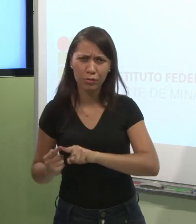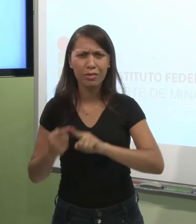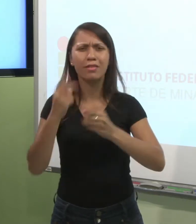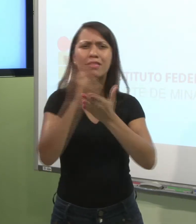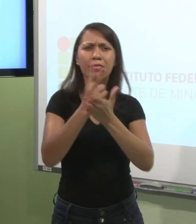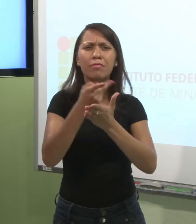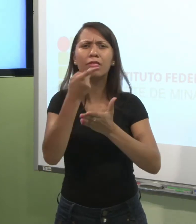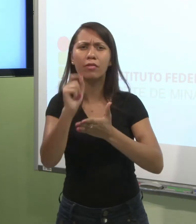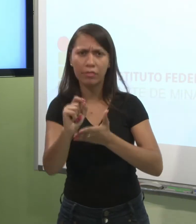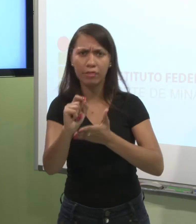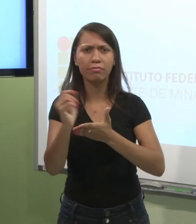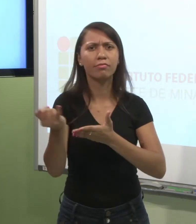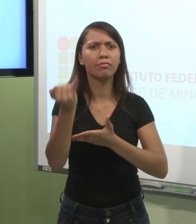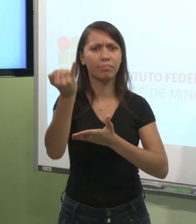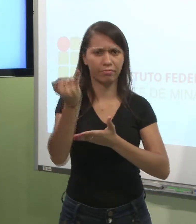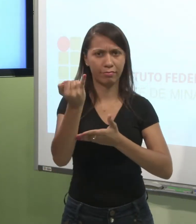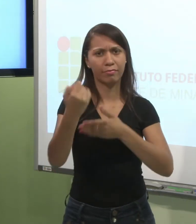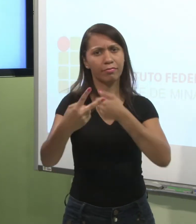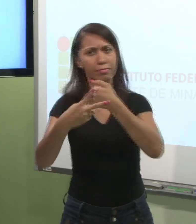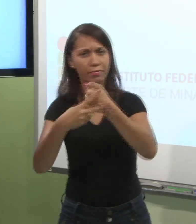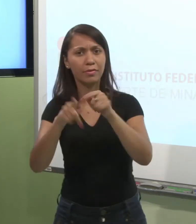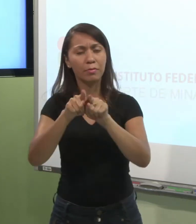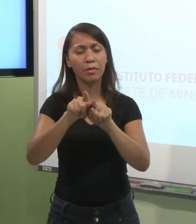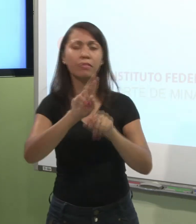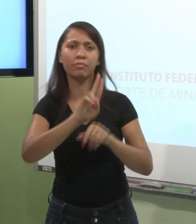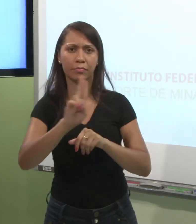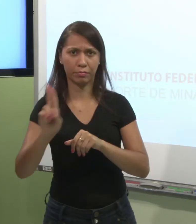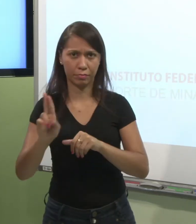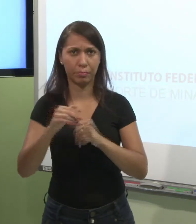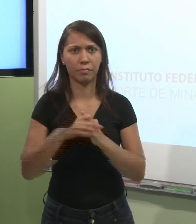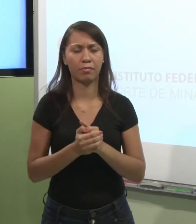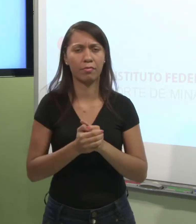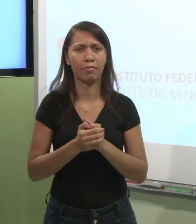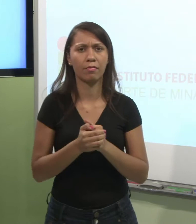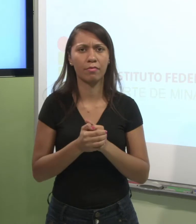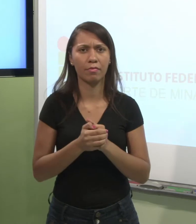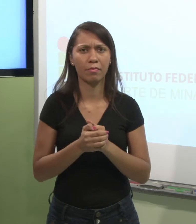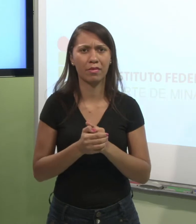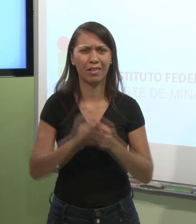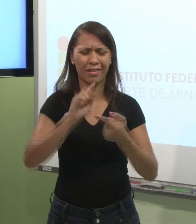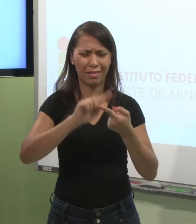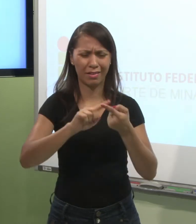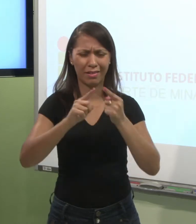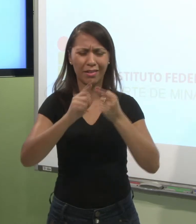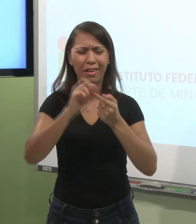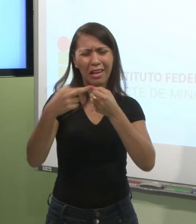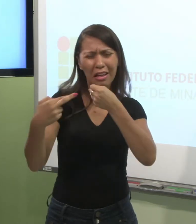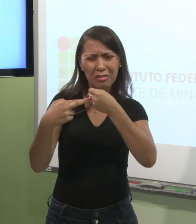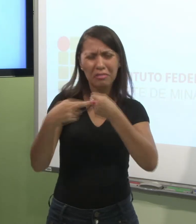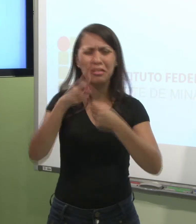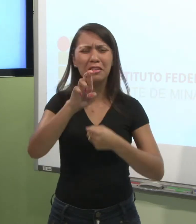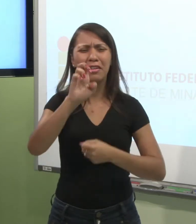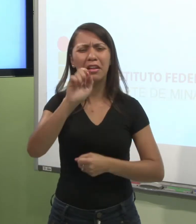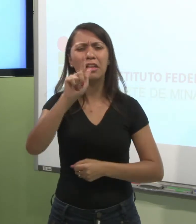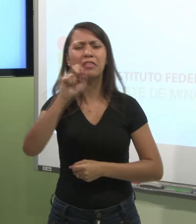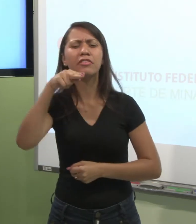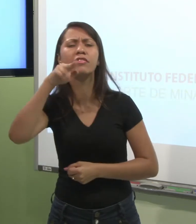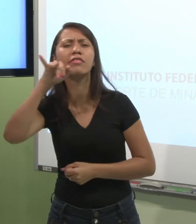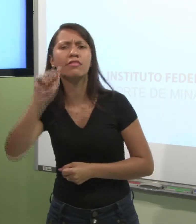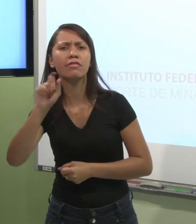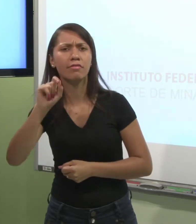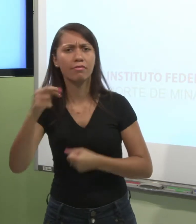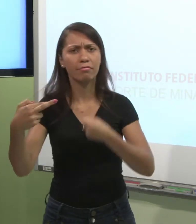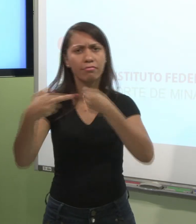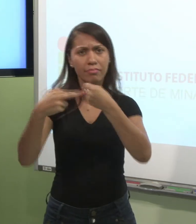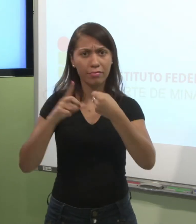sempre estabelecendo relações com os verbos e os nomes. Primeiramente, a definição de regência. Regência é a